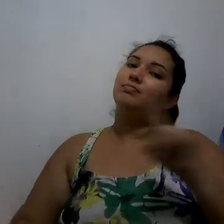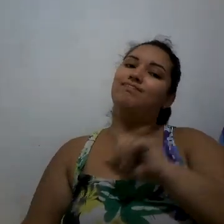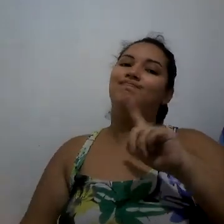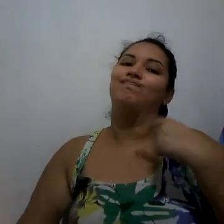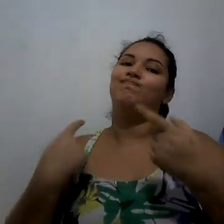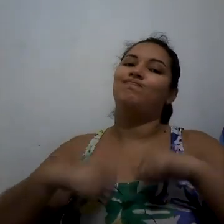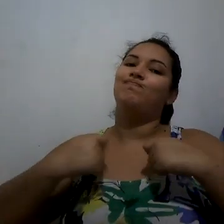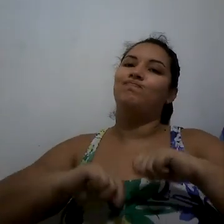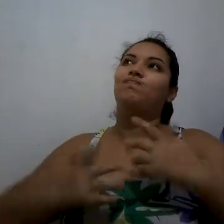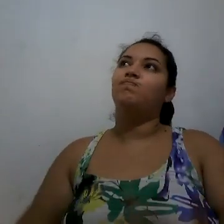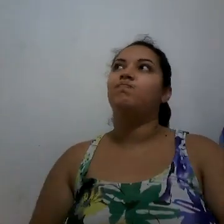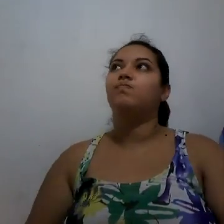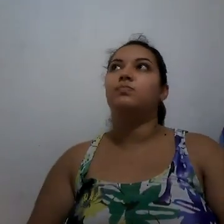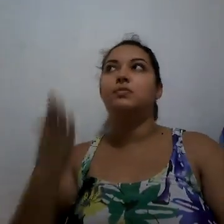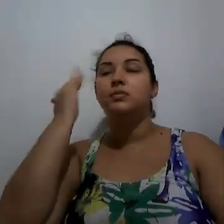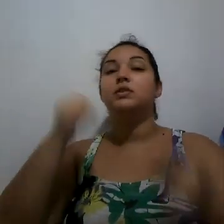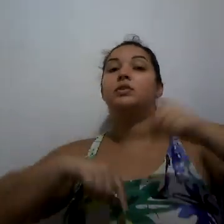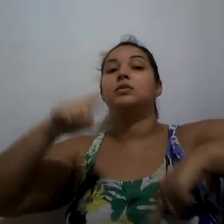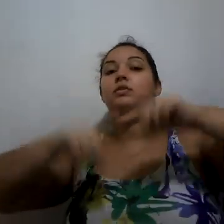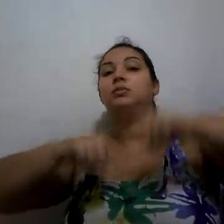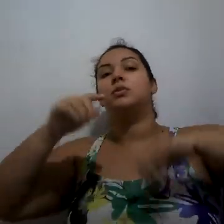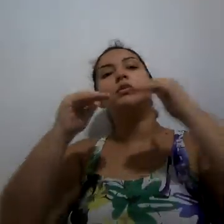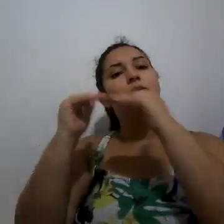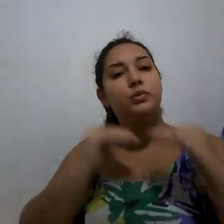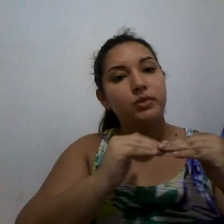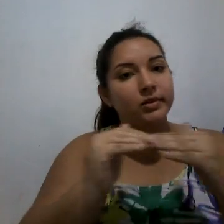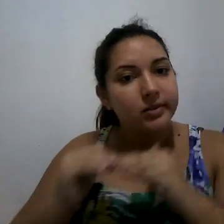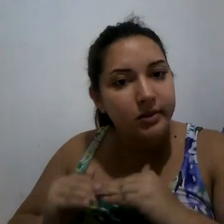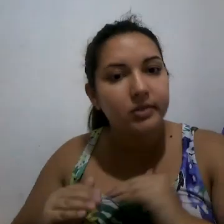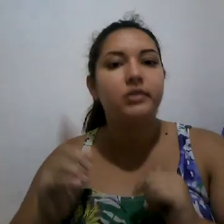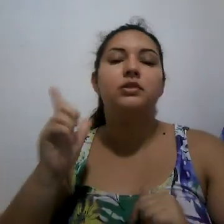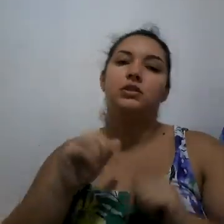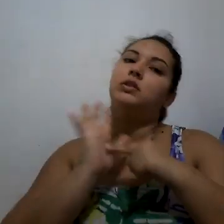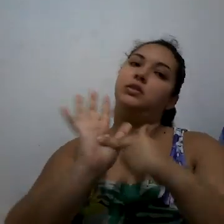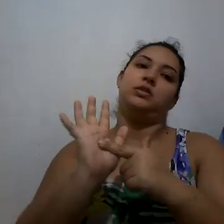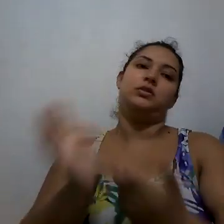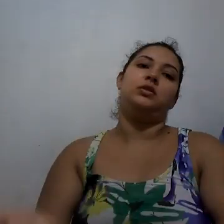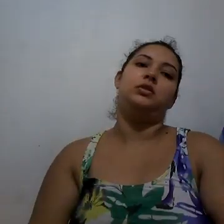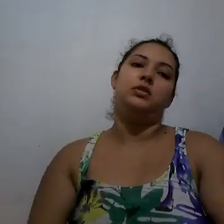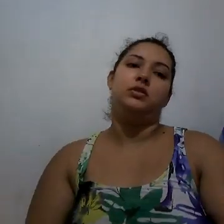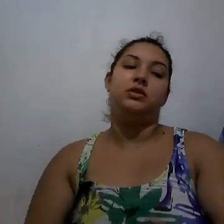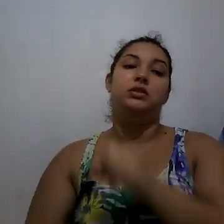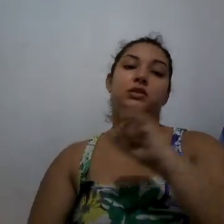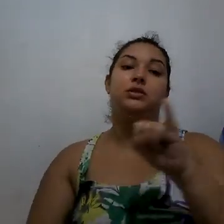instrumento ele é coerente, ele é pertinente à minha amostra. Se a minha amostra vai